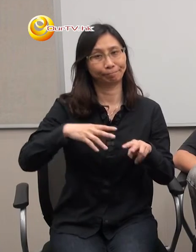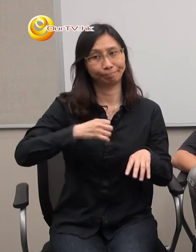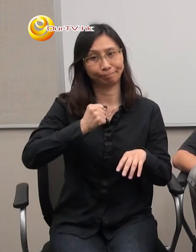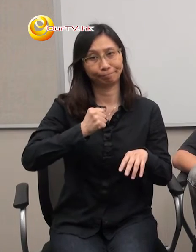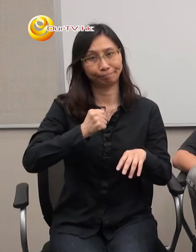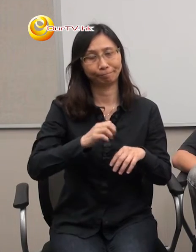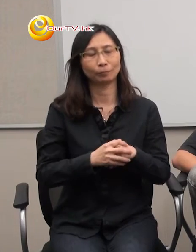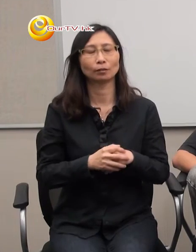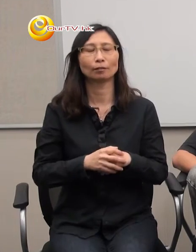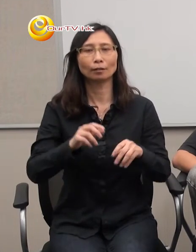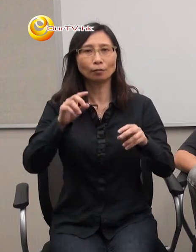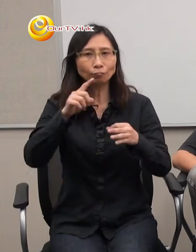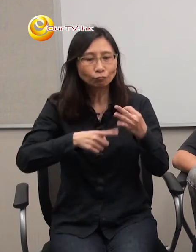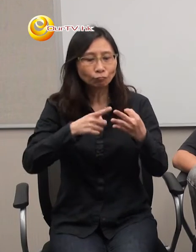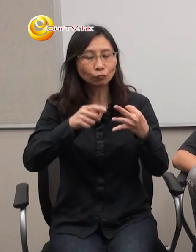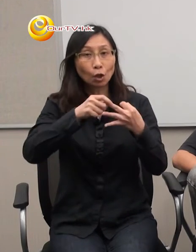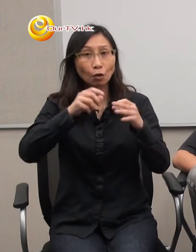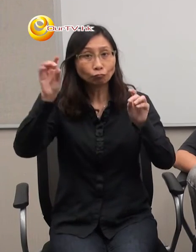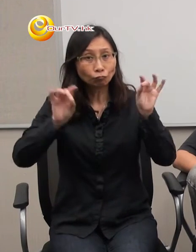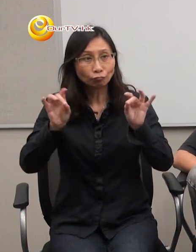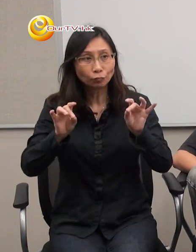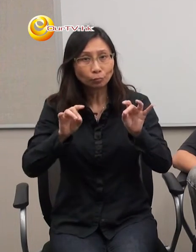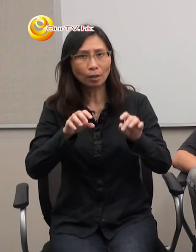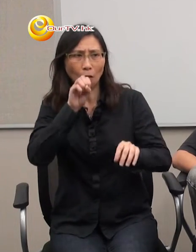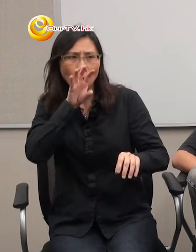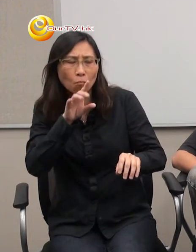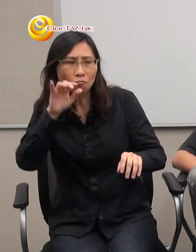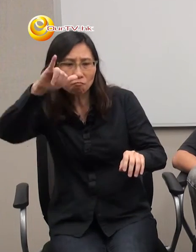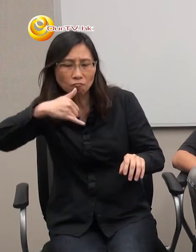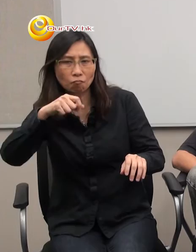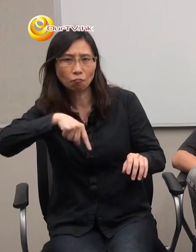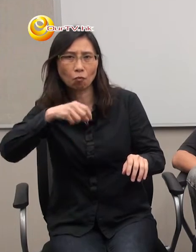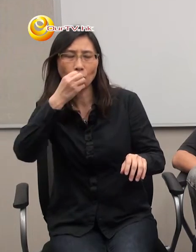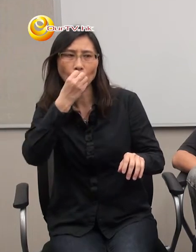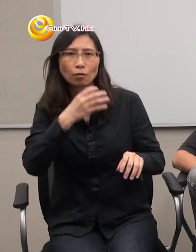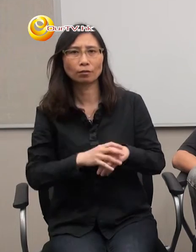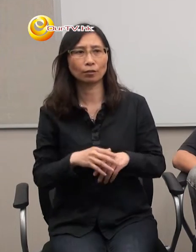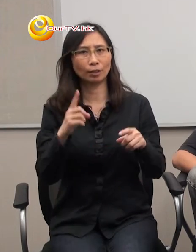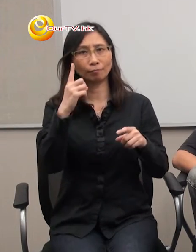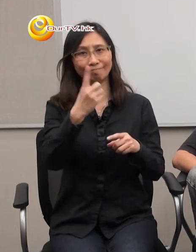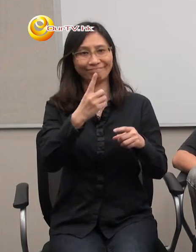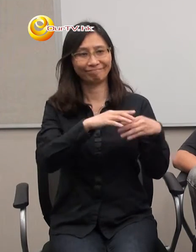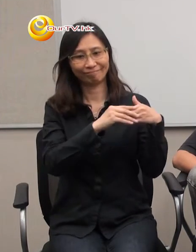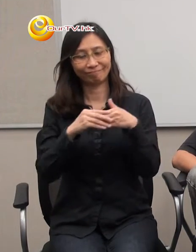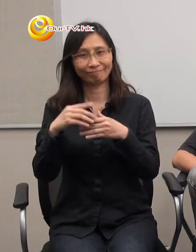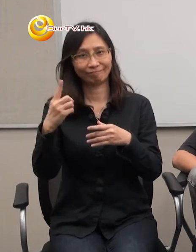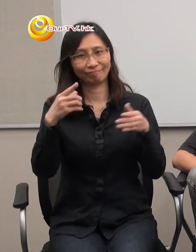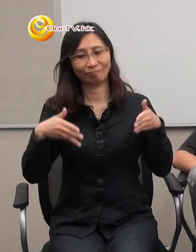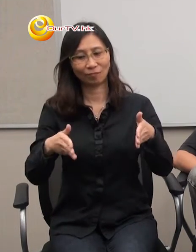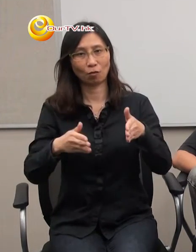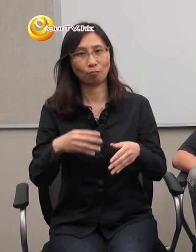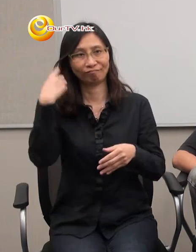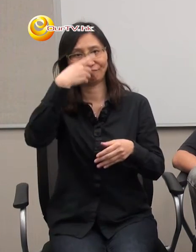來表面上就是講一帶一路的，是一帶一路其實現在是什麼都沒人說得清楚的，是只不